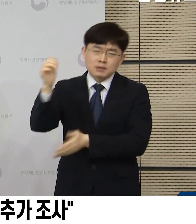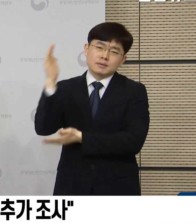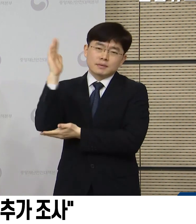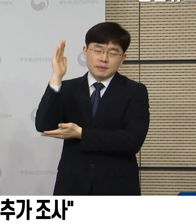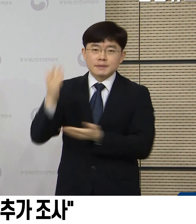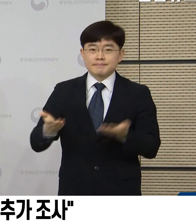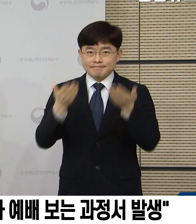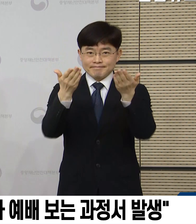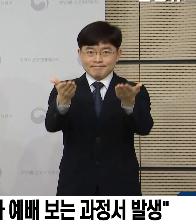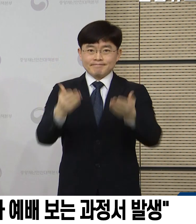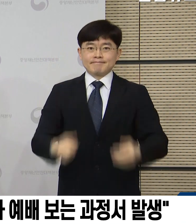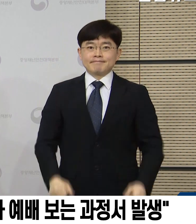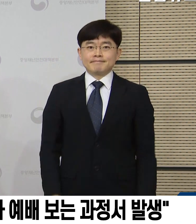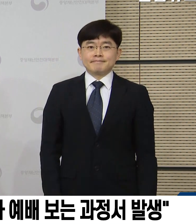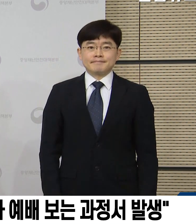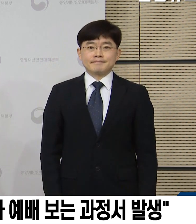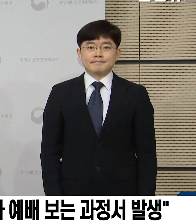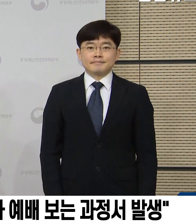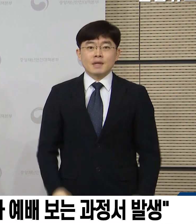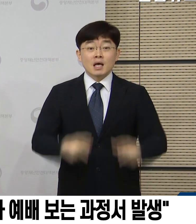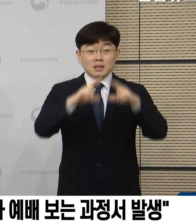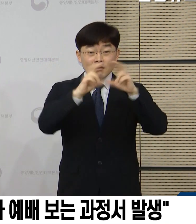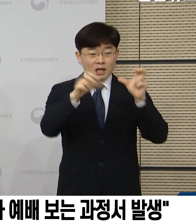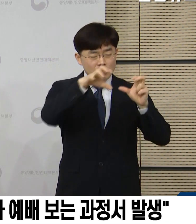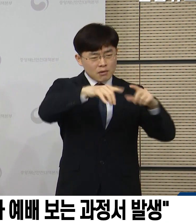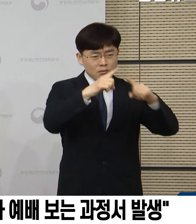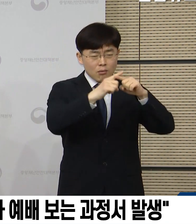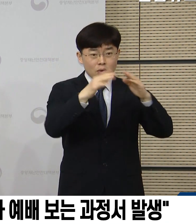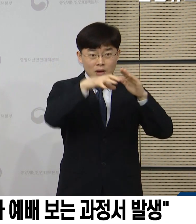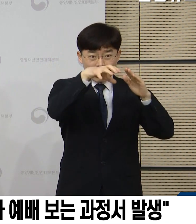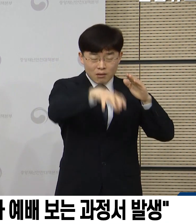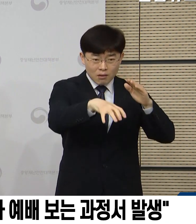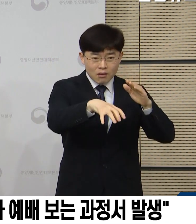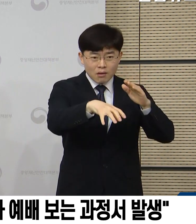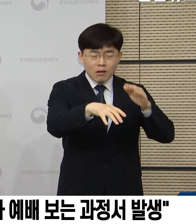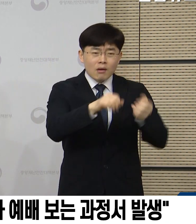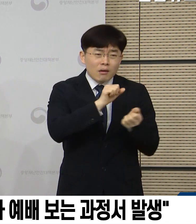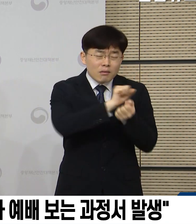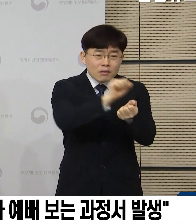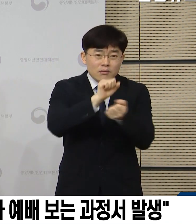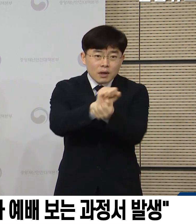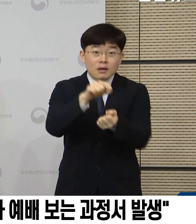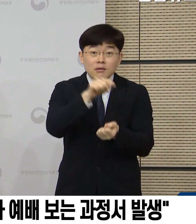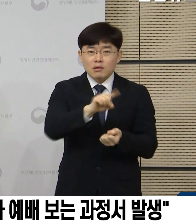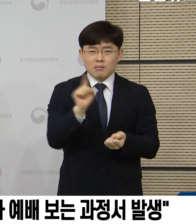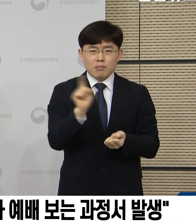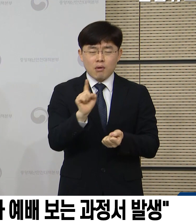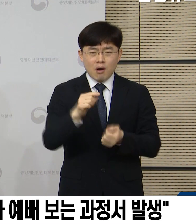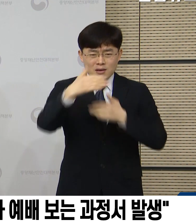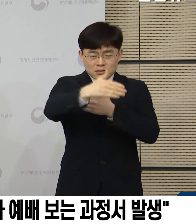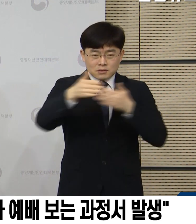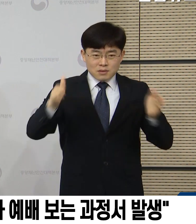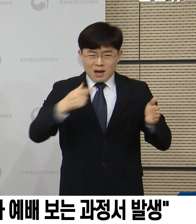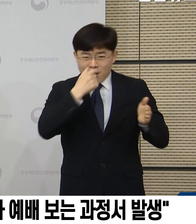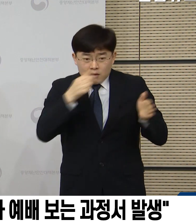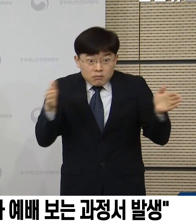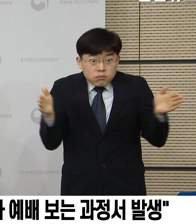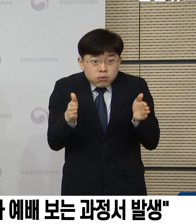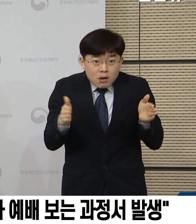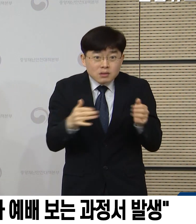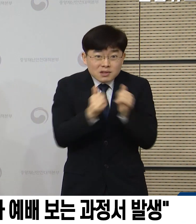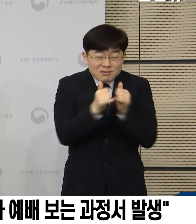예정입니다. 성남 지역 교회의 집단 감염 사례는 좁은 실내에서